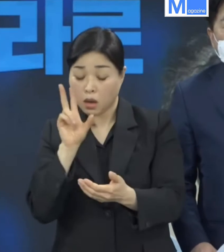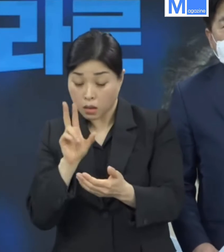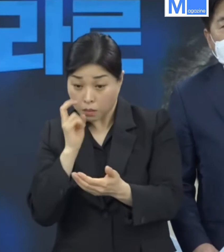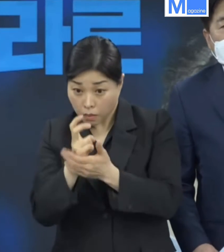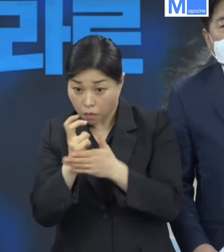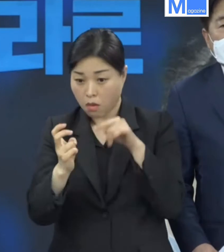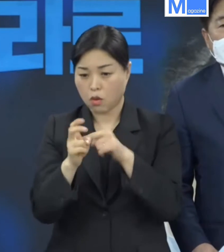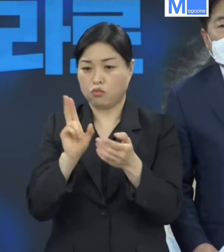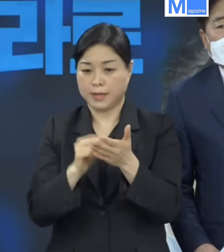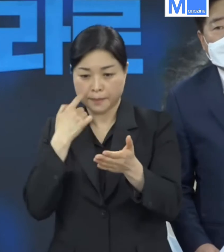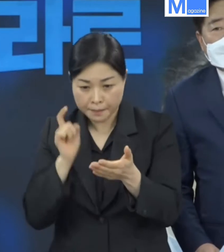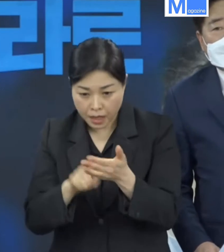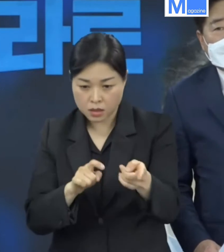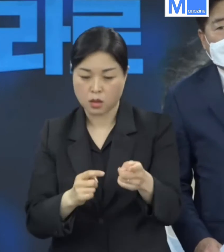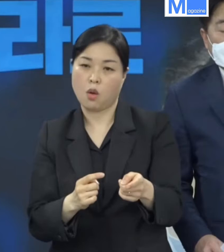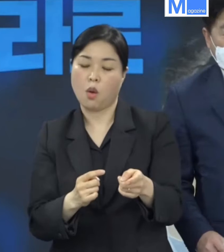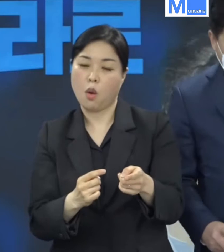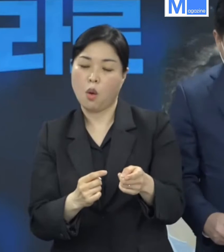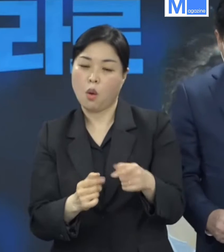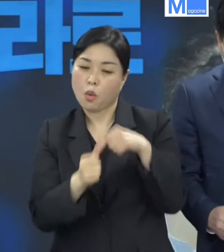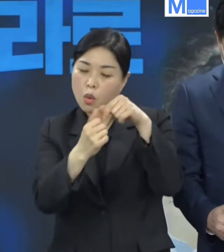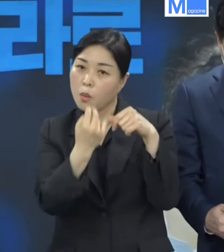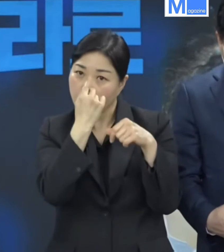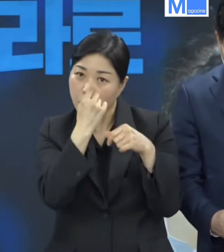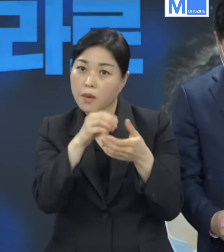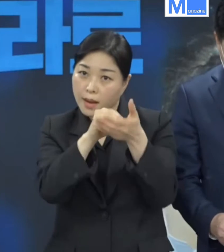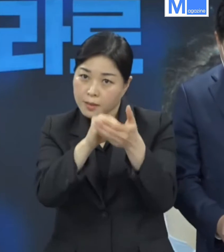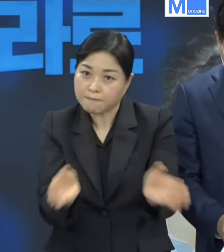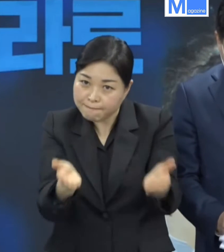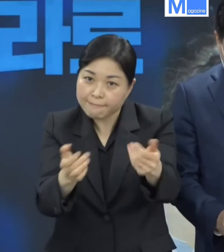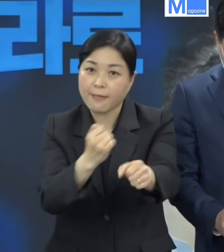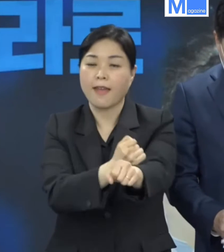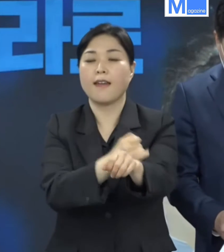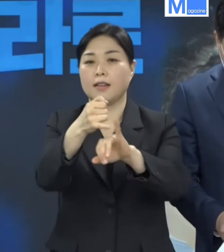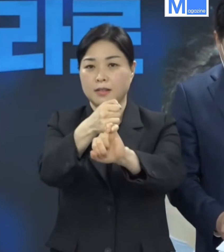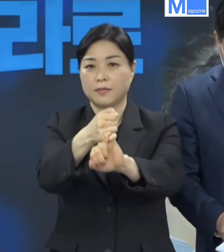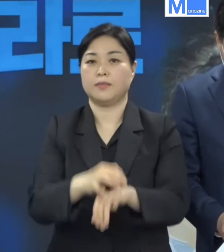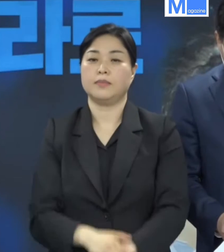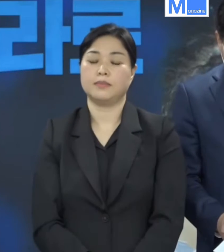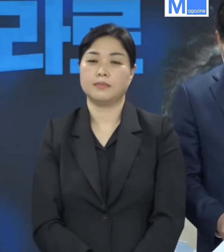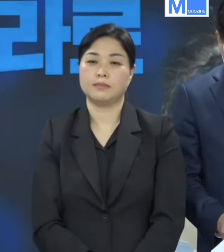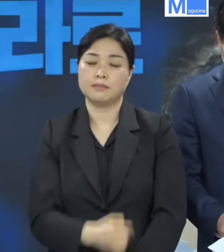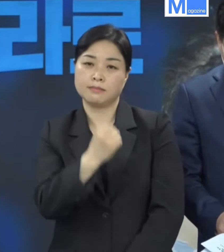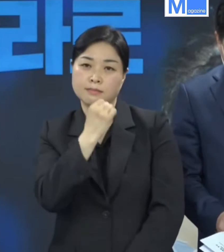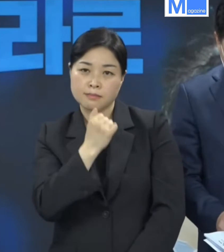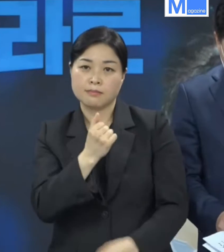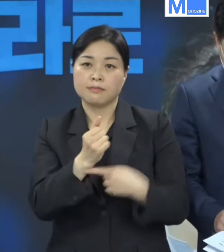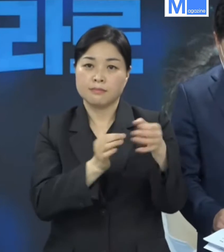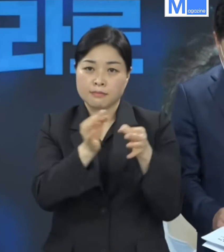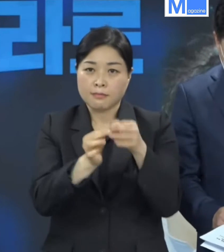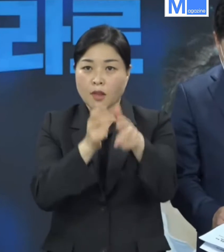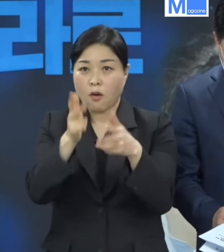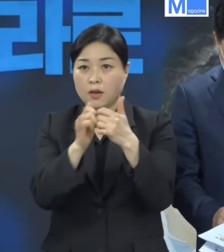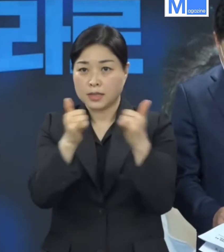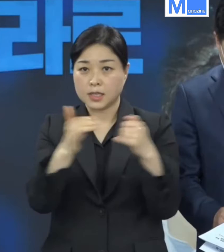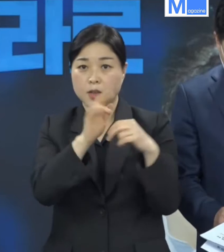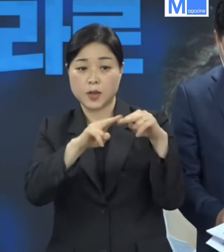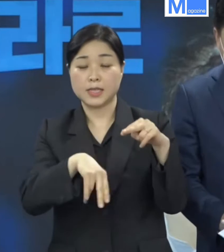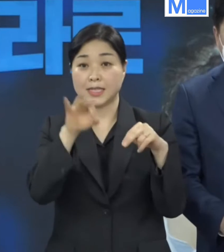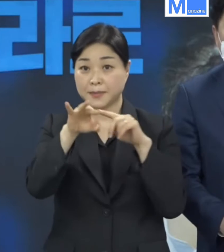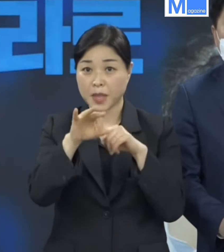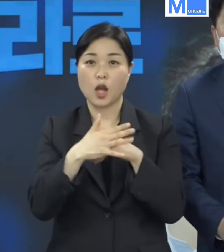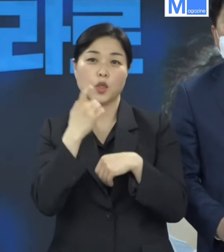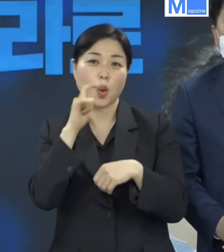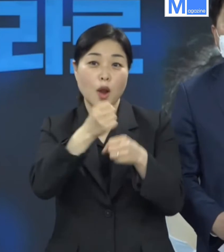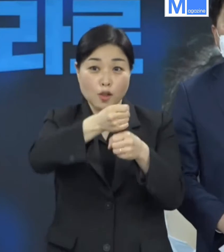고용보험 가입을 적극적으로 지원하겠습니다. 소상공인 자영업자의 퇴직금인 노란